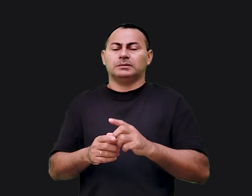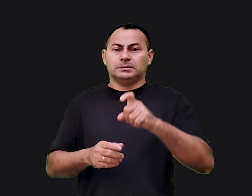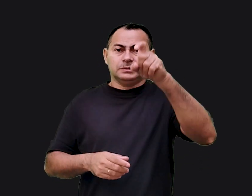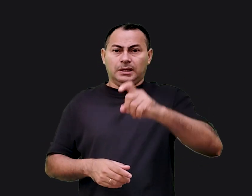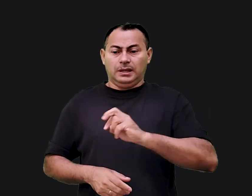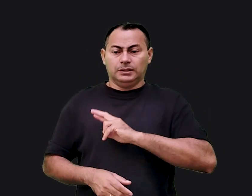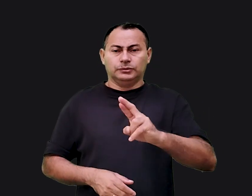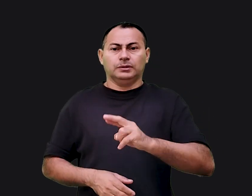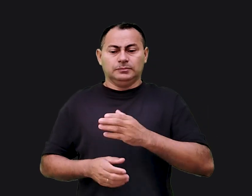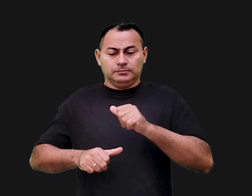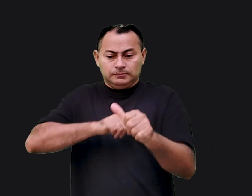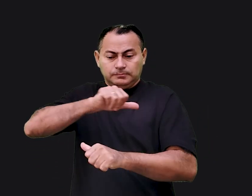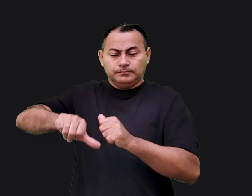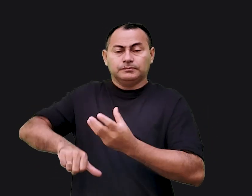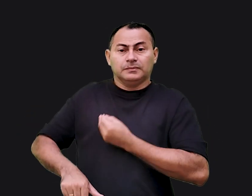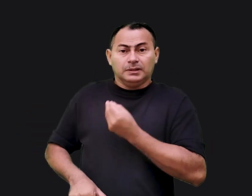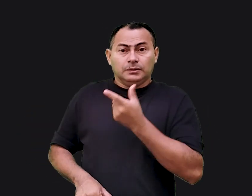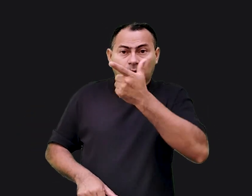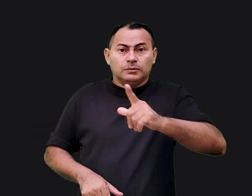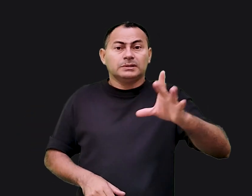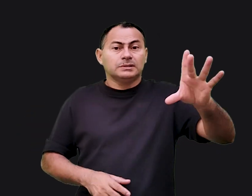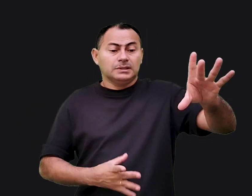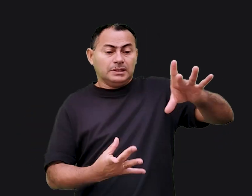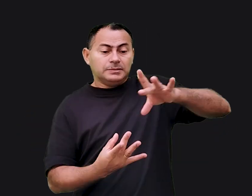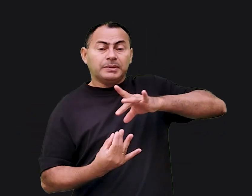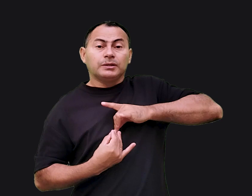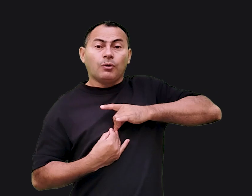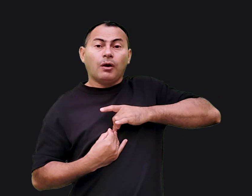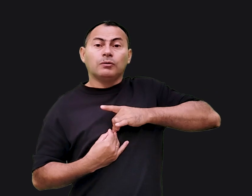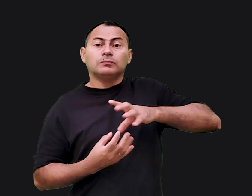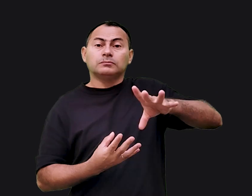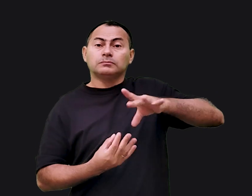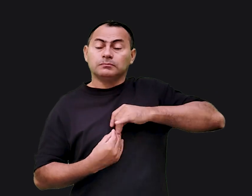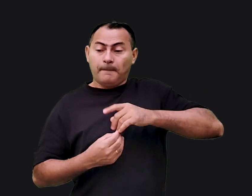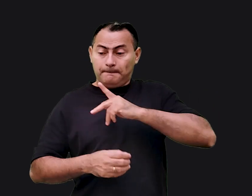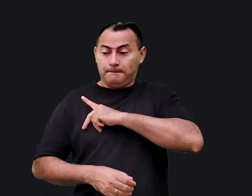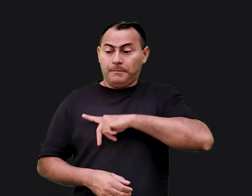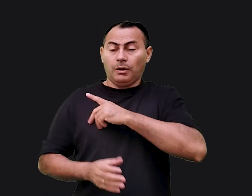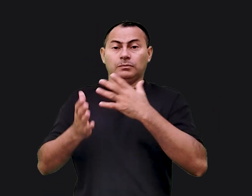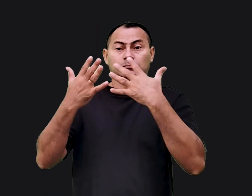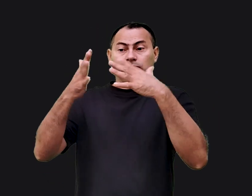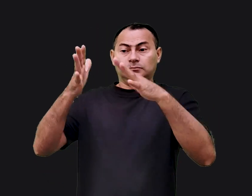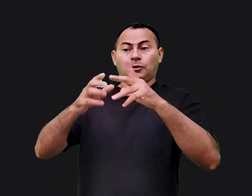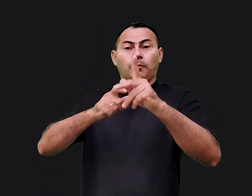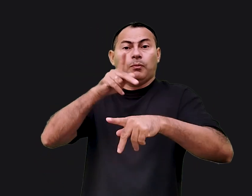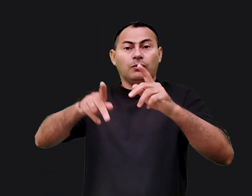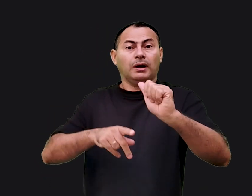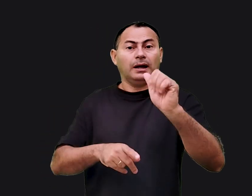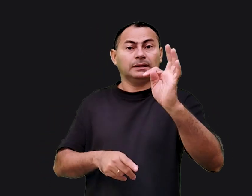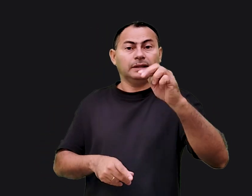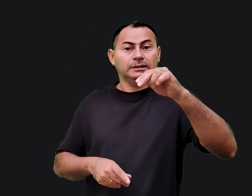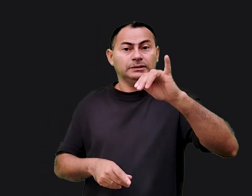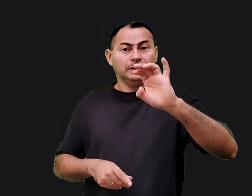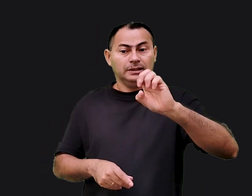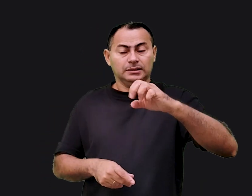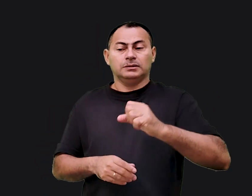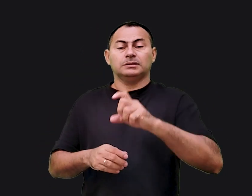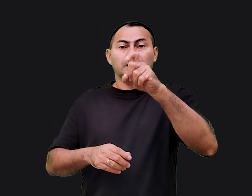religioso e ser nascido de novo ser espiritual Paulo elogiou os atenienses por serem religiosos e